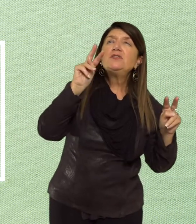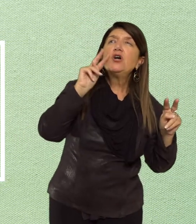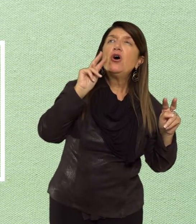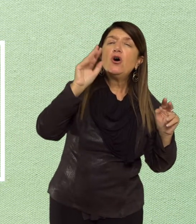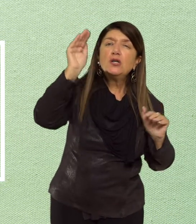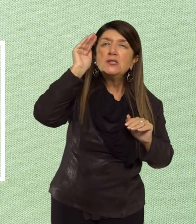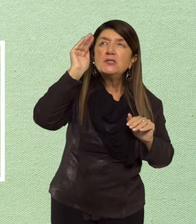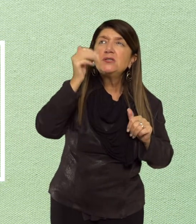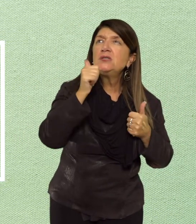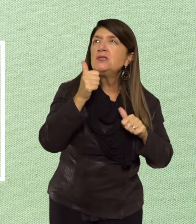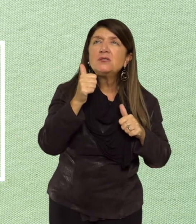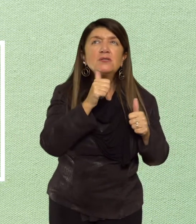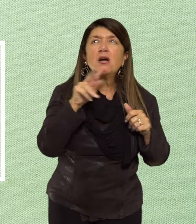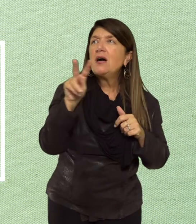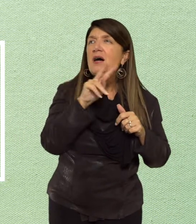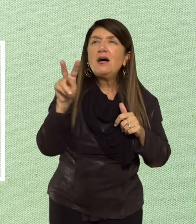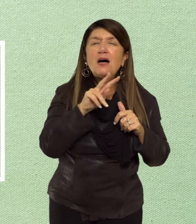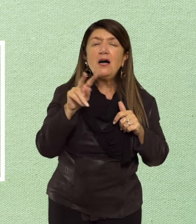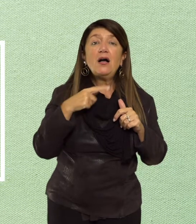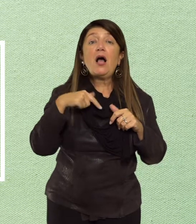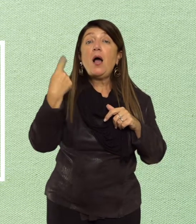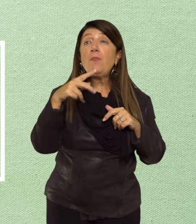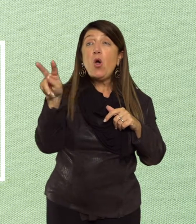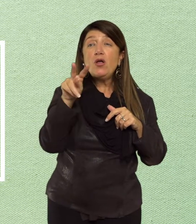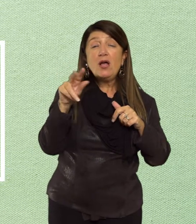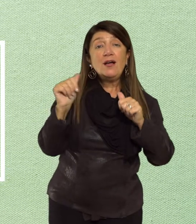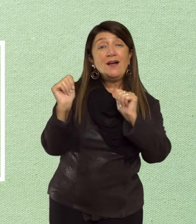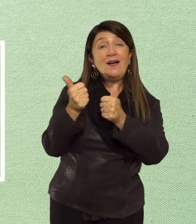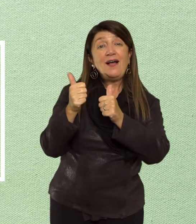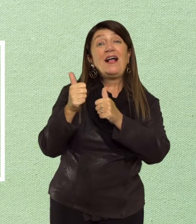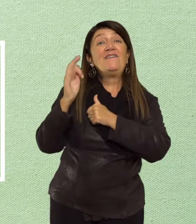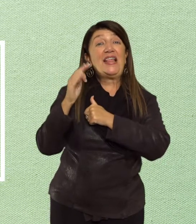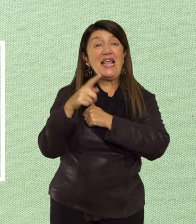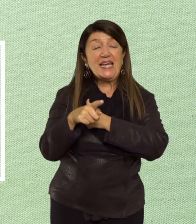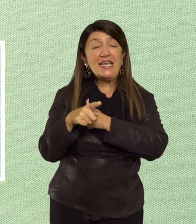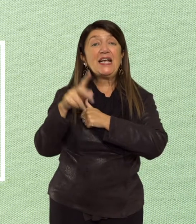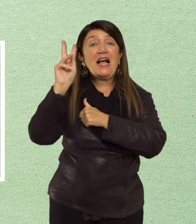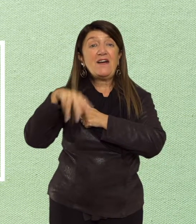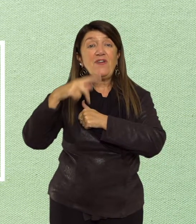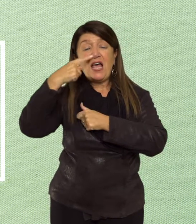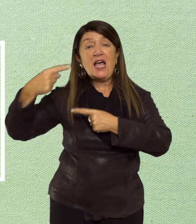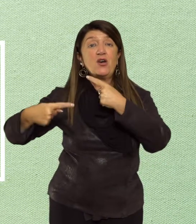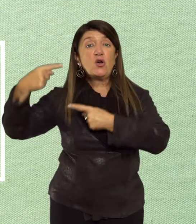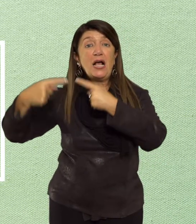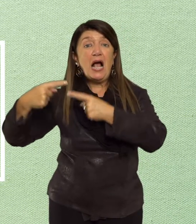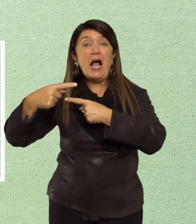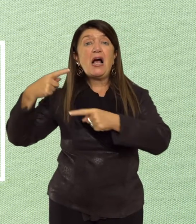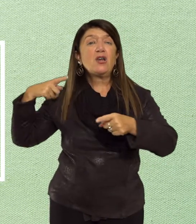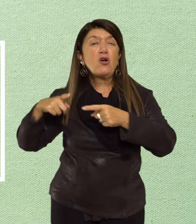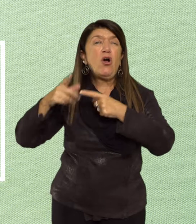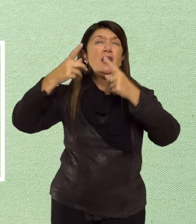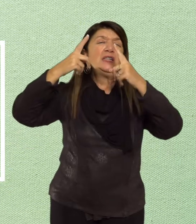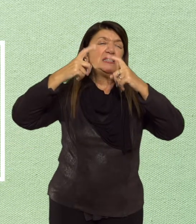la fase in cui gareggiavo magari a fianco loro come nel caso di Federica, ho fatto una gara in acque libere insieme a Grigorio e